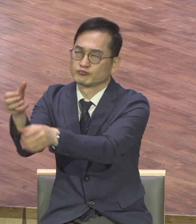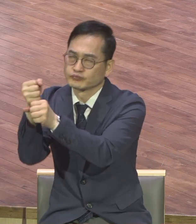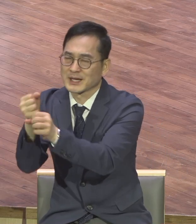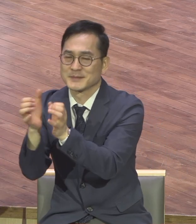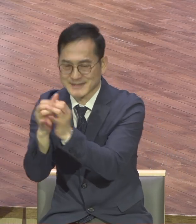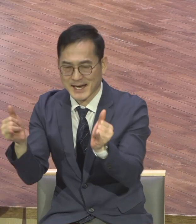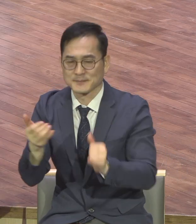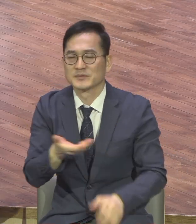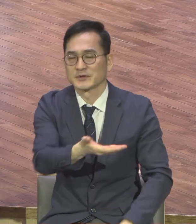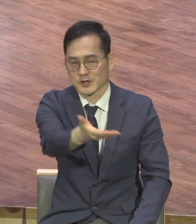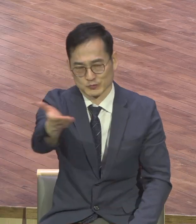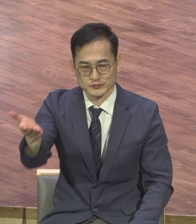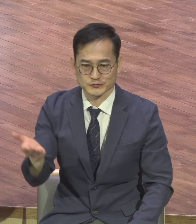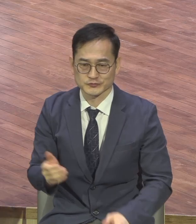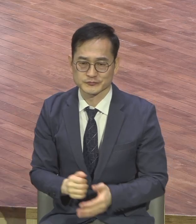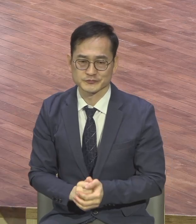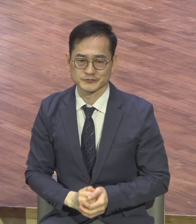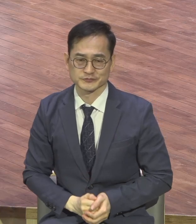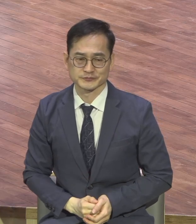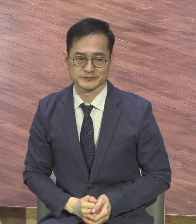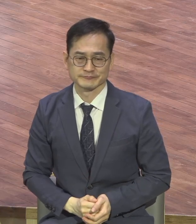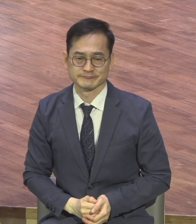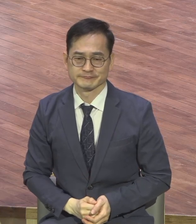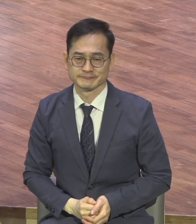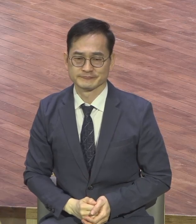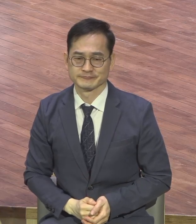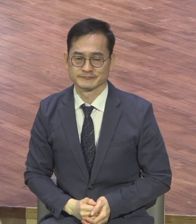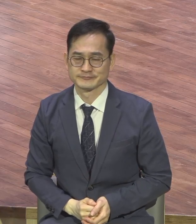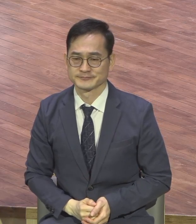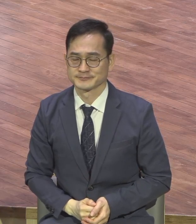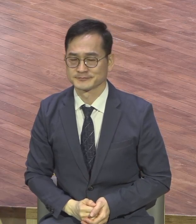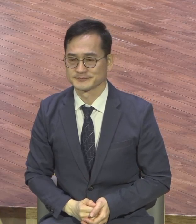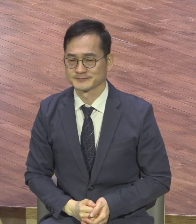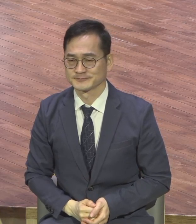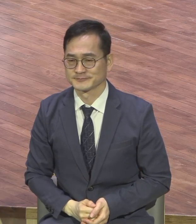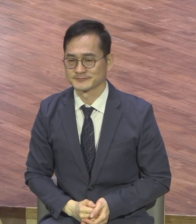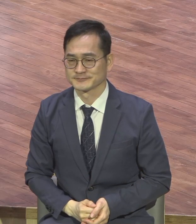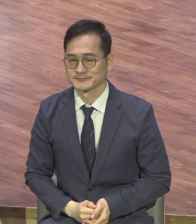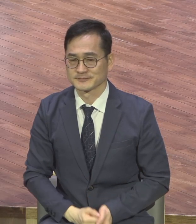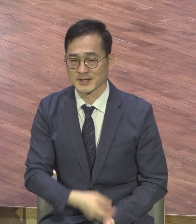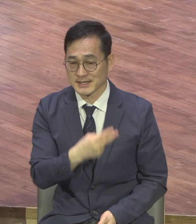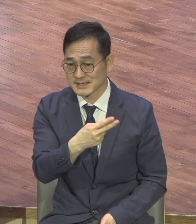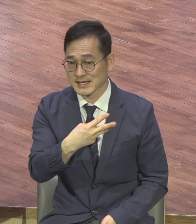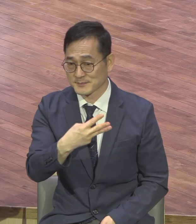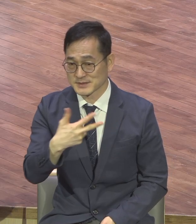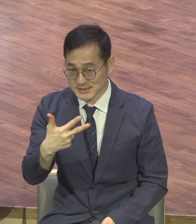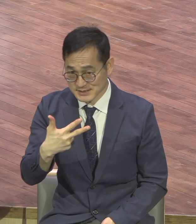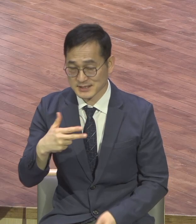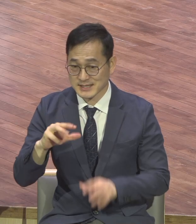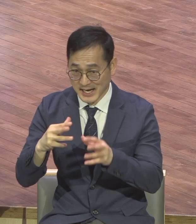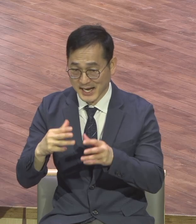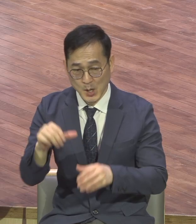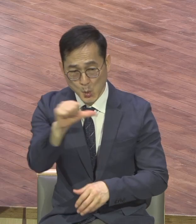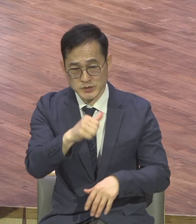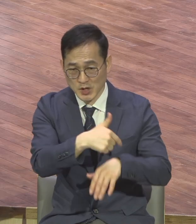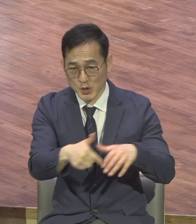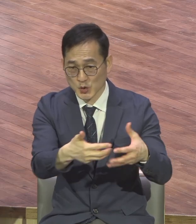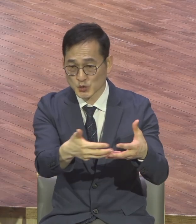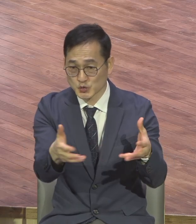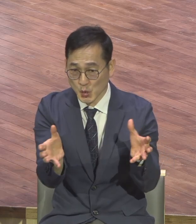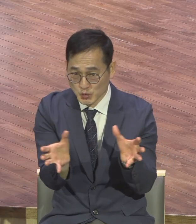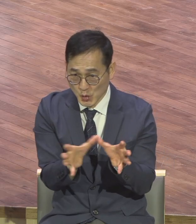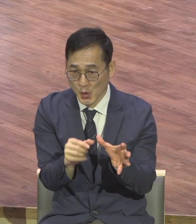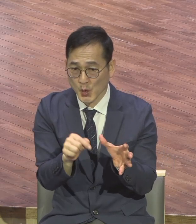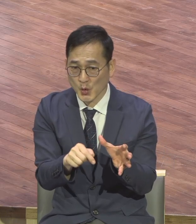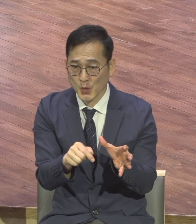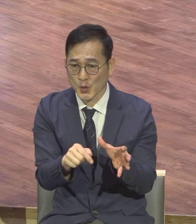여러분. 나다. 여러분이요, 237나 5천 종족 복음 말하는 천명, 서명,